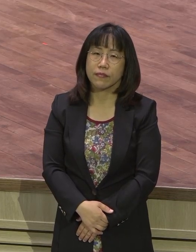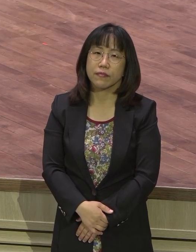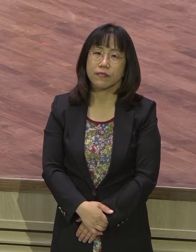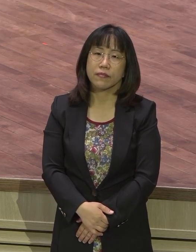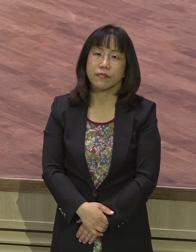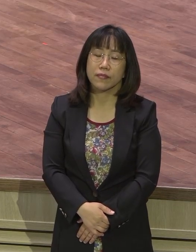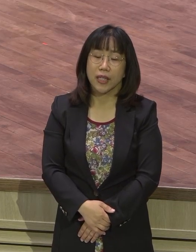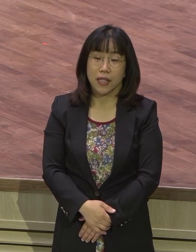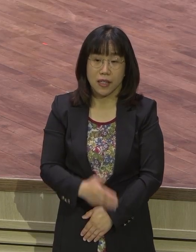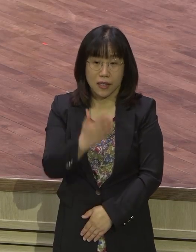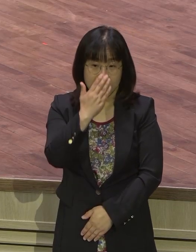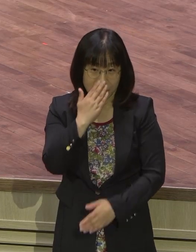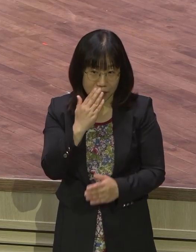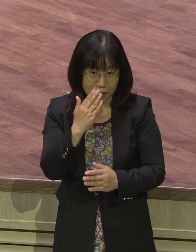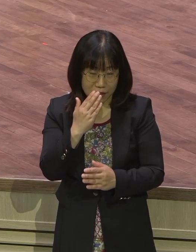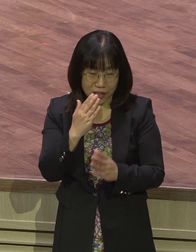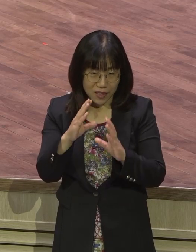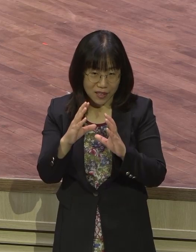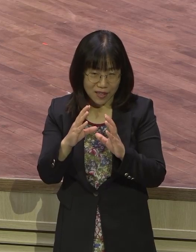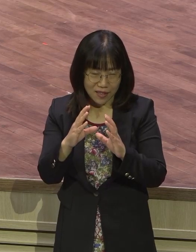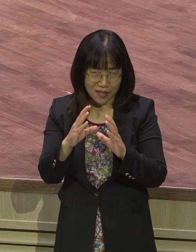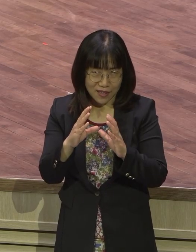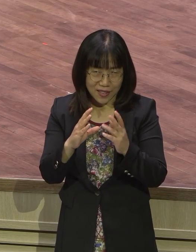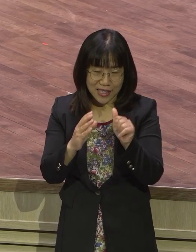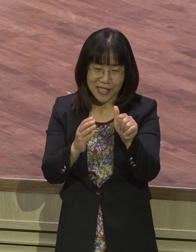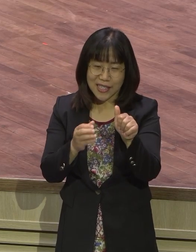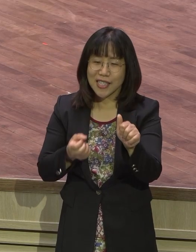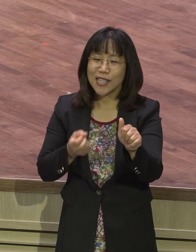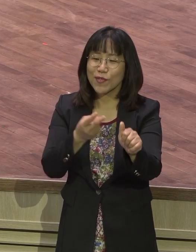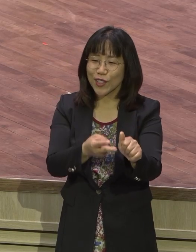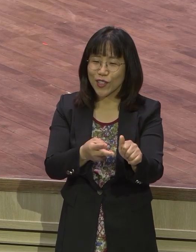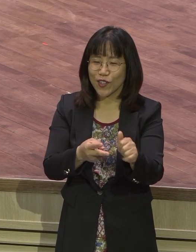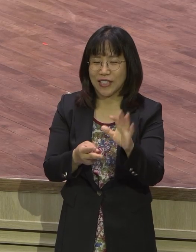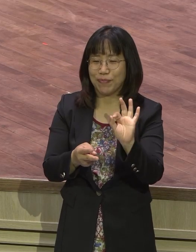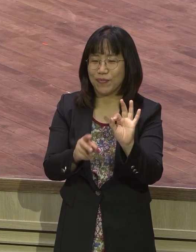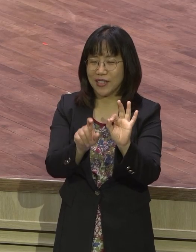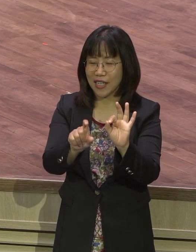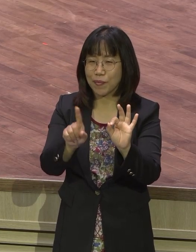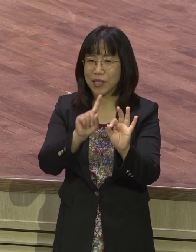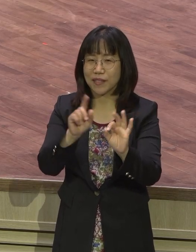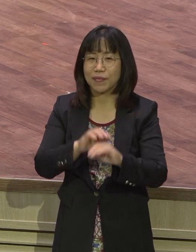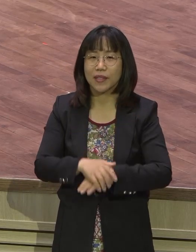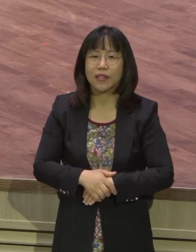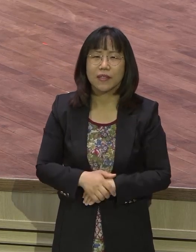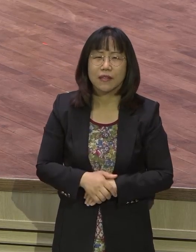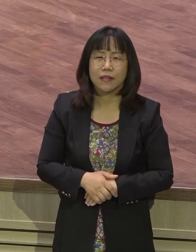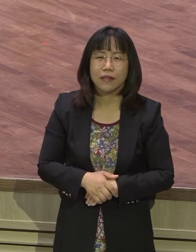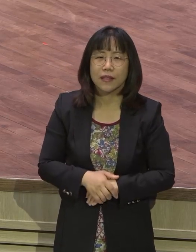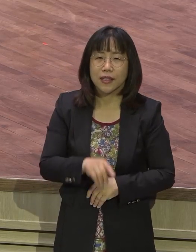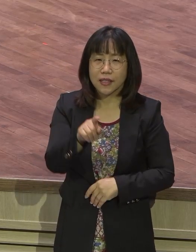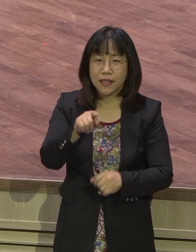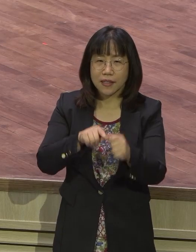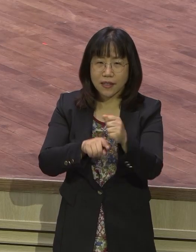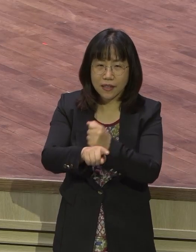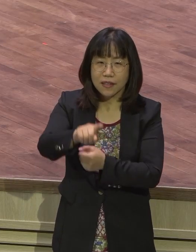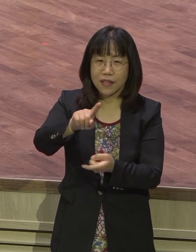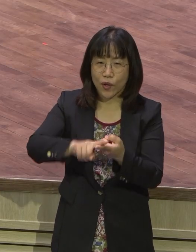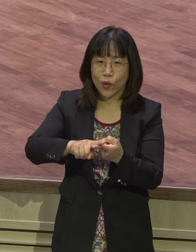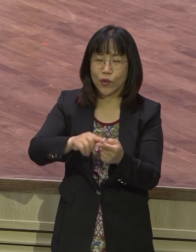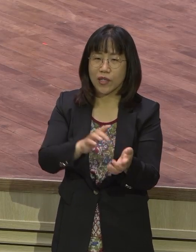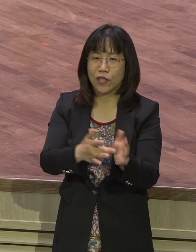히브리 10장 10절로 14절에 보면 아주 설명을 잘해놨어요. 이 뜻을 따라 예수